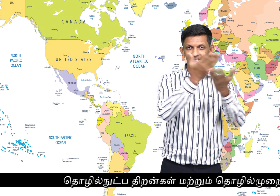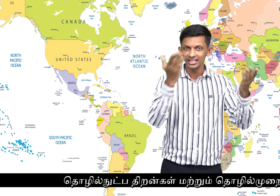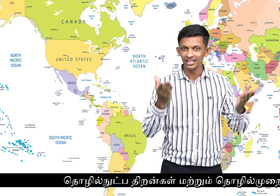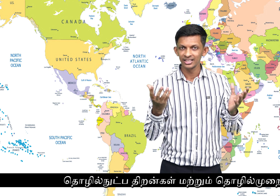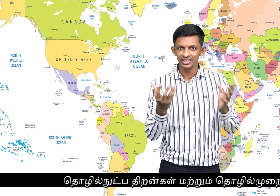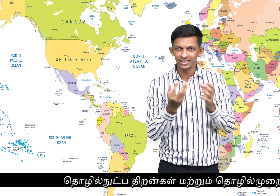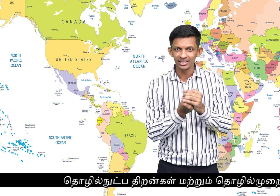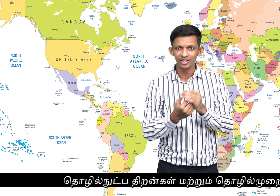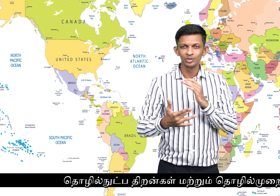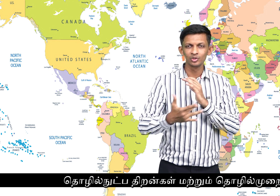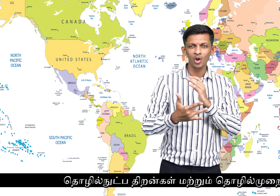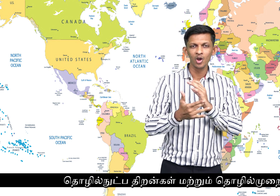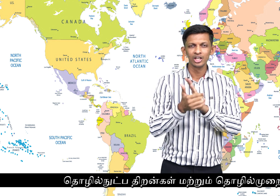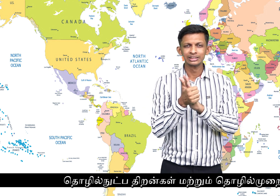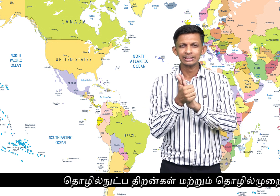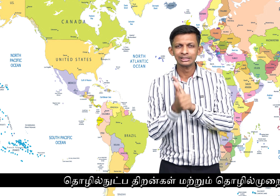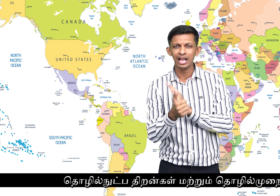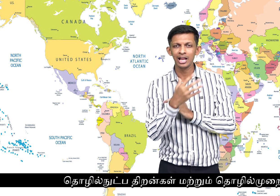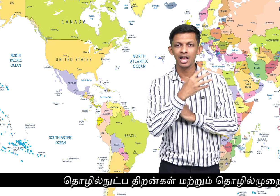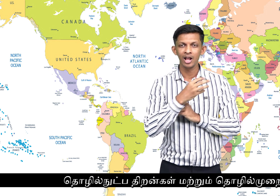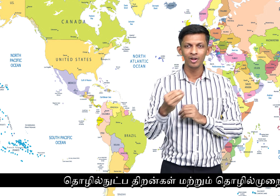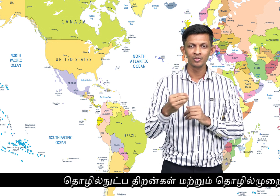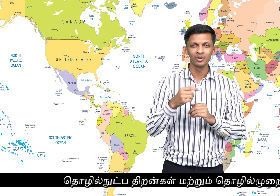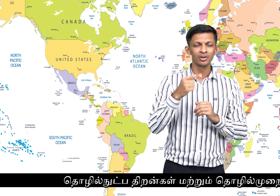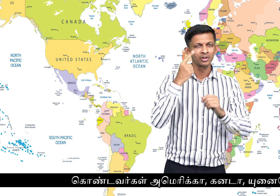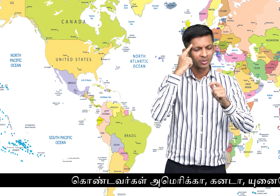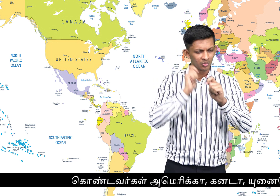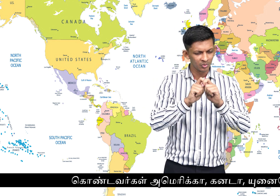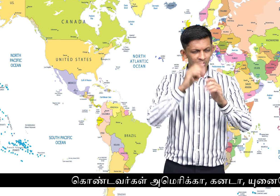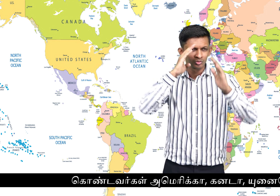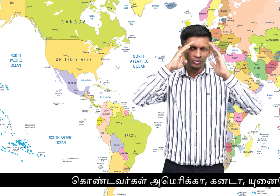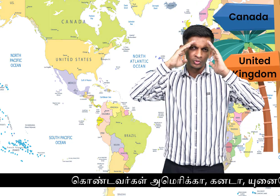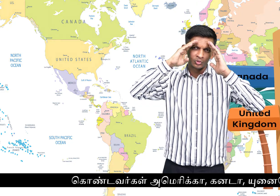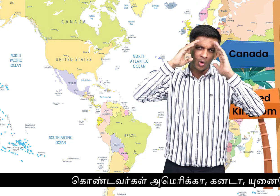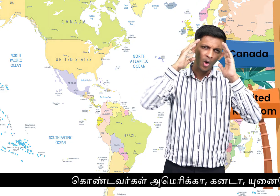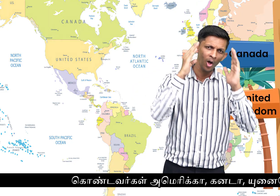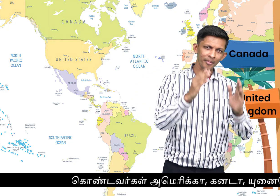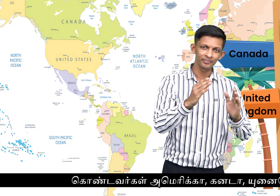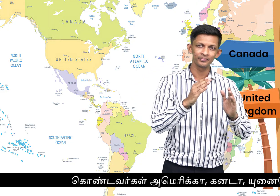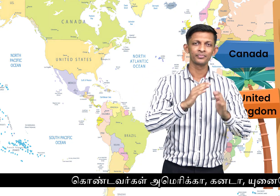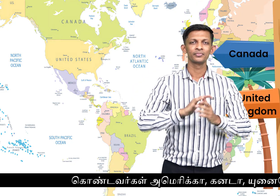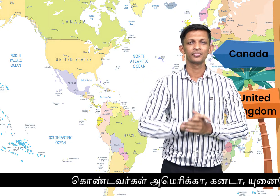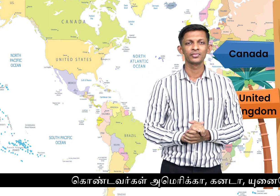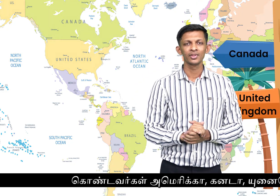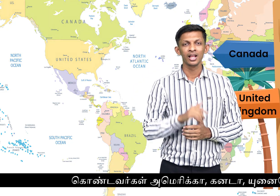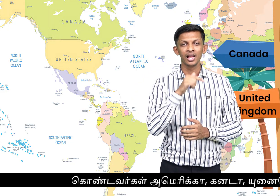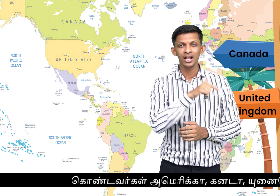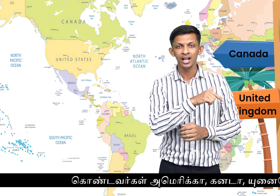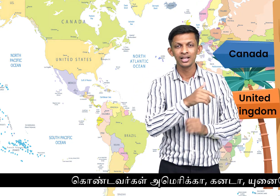தொழில்நுட்ப திறன்கள் மற்றும் தொழில்முறை நிபுணத்துவம் கொண்டவர்கள் அமெரிக்கா, கனடா, யுனைடெட்